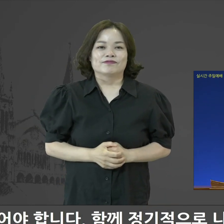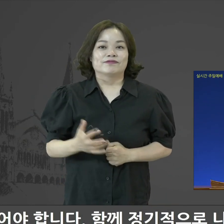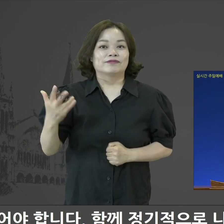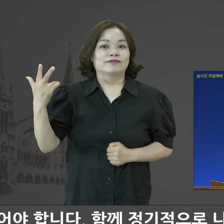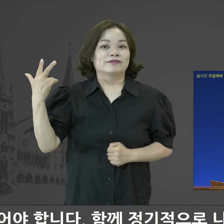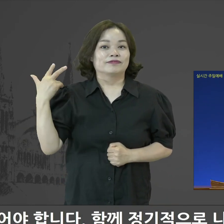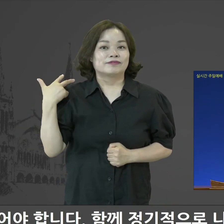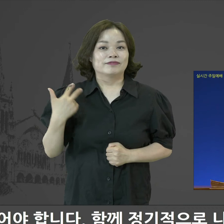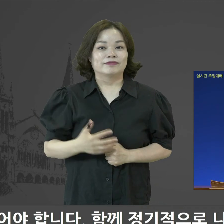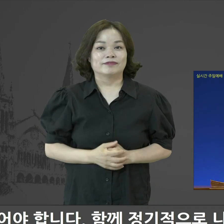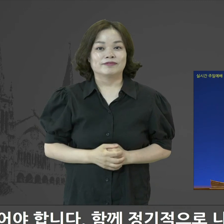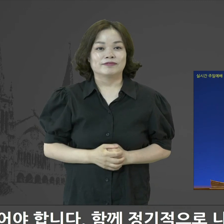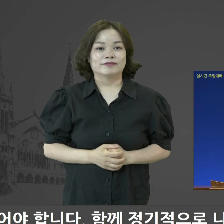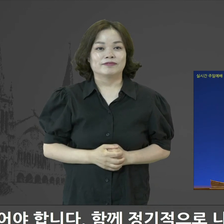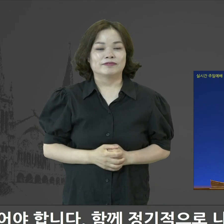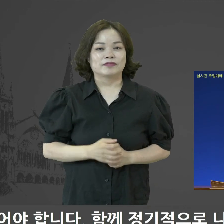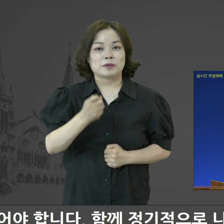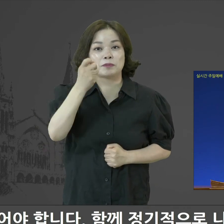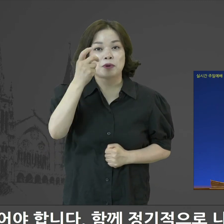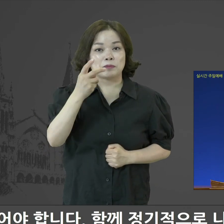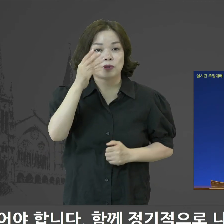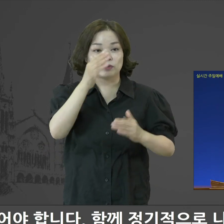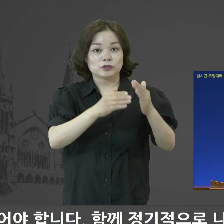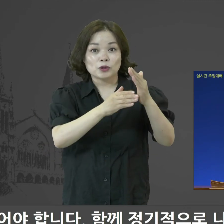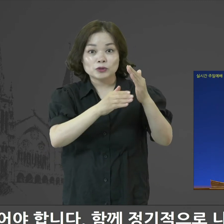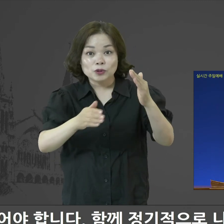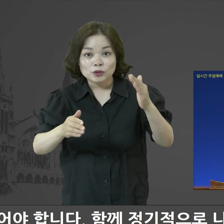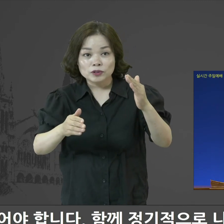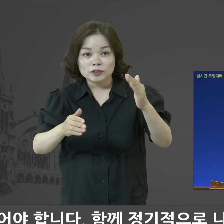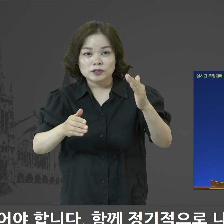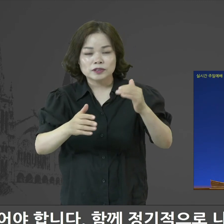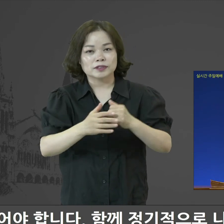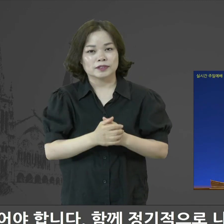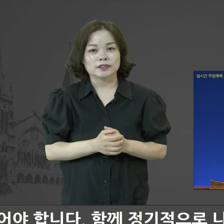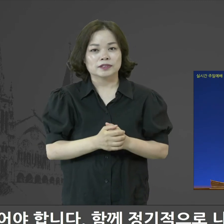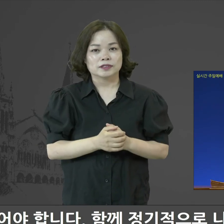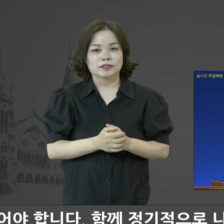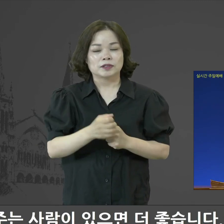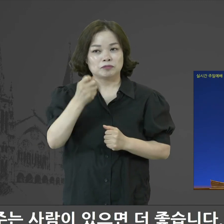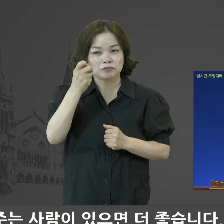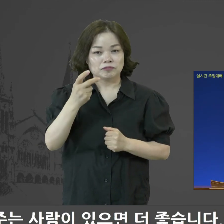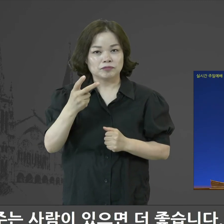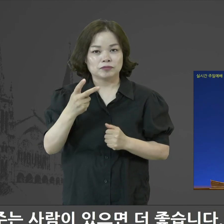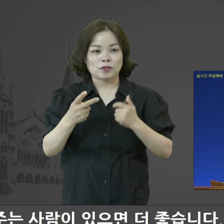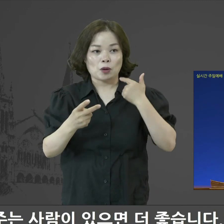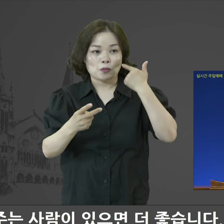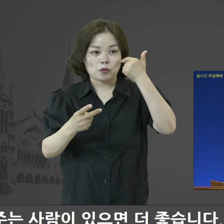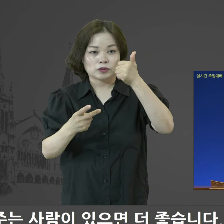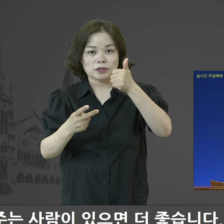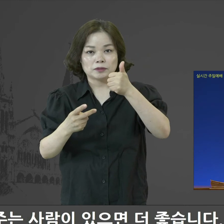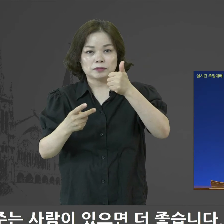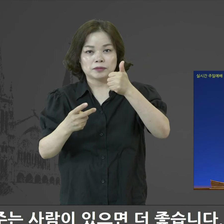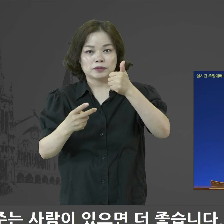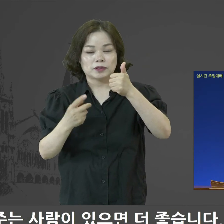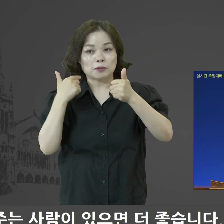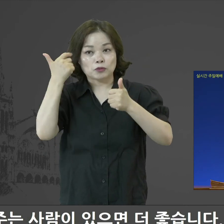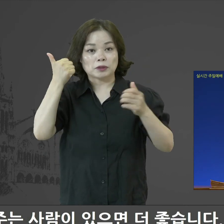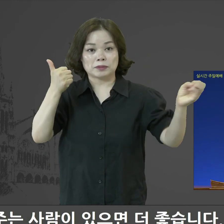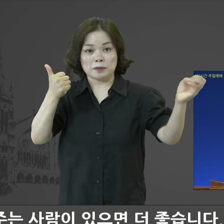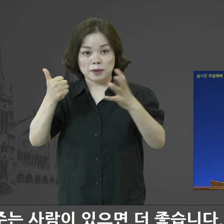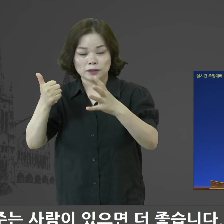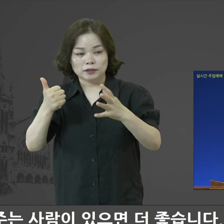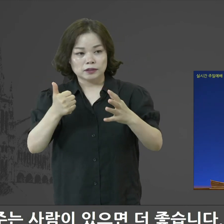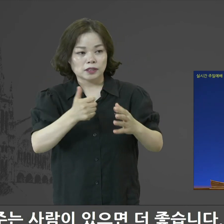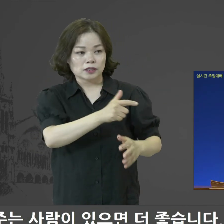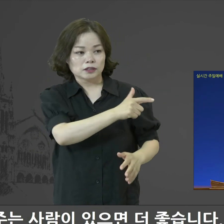지난주에 몇몇 성도님들이, 꽤 여러 명이었습니다, 저한테 이런 말씀을 하셨어요.